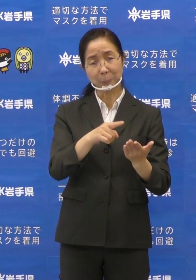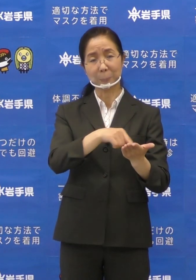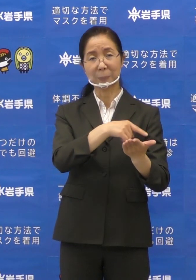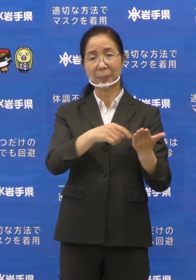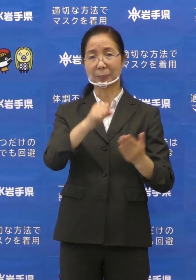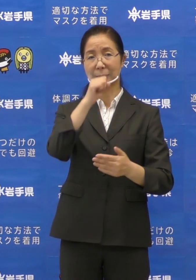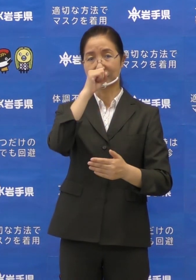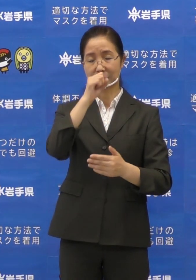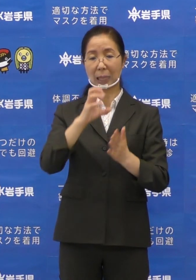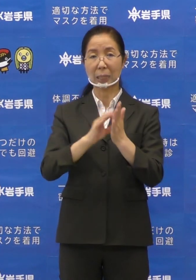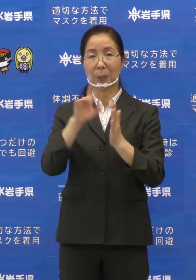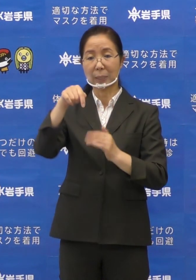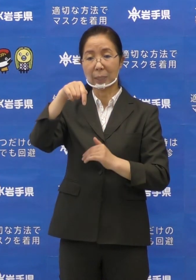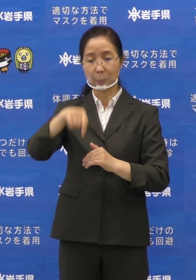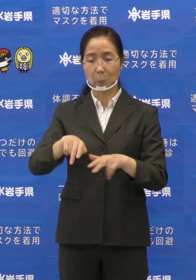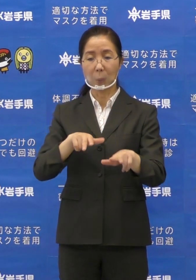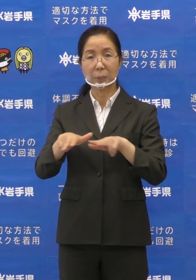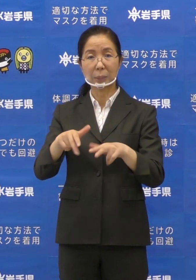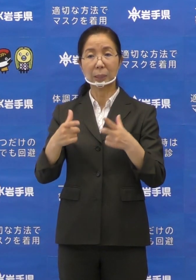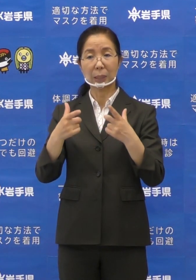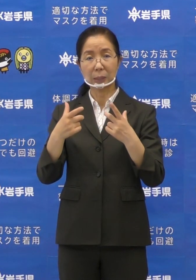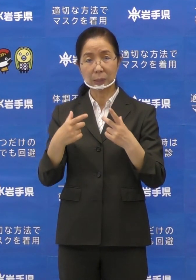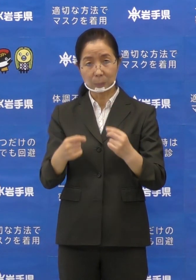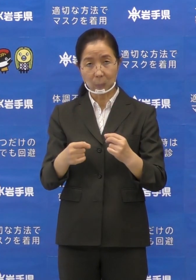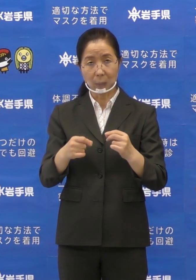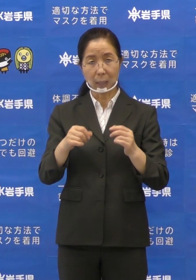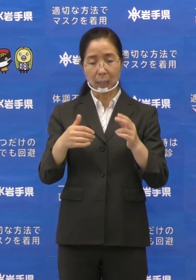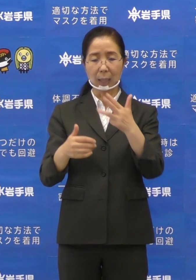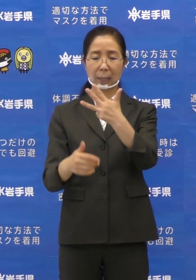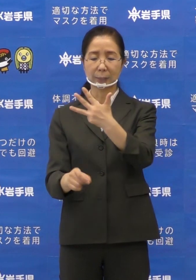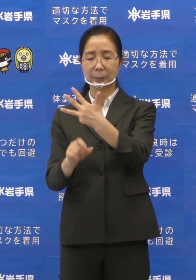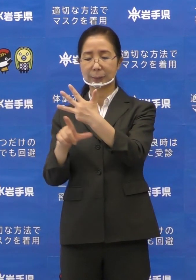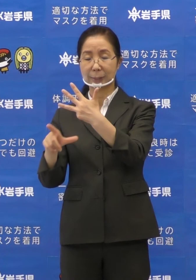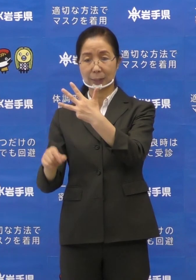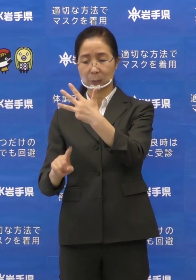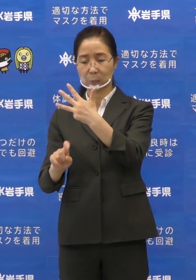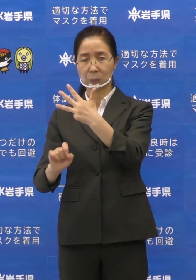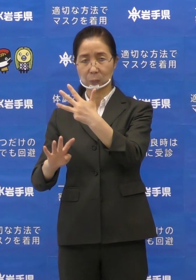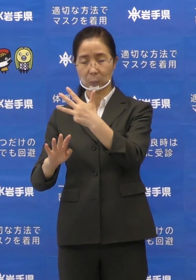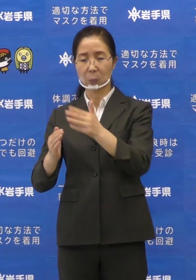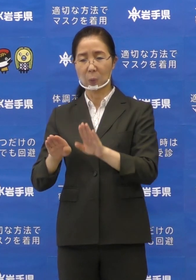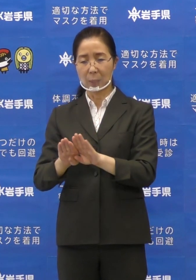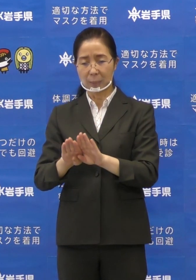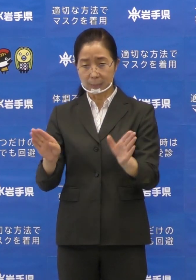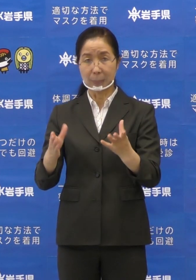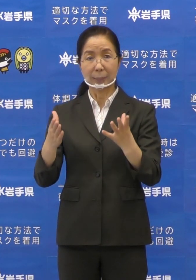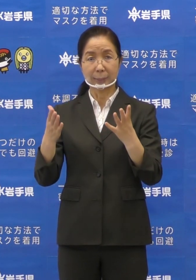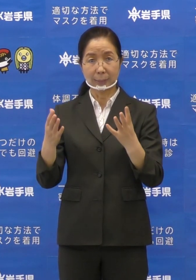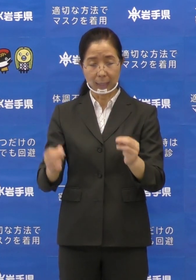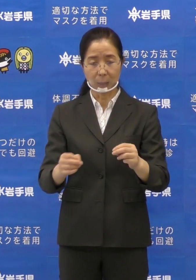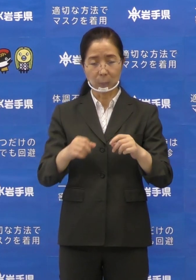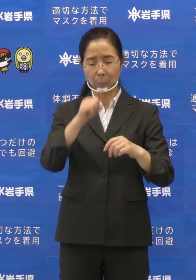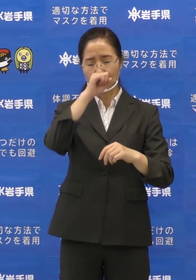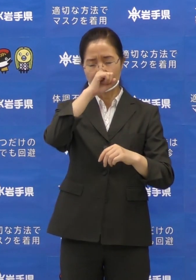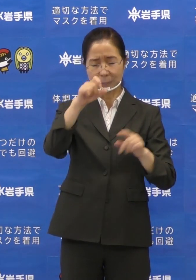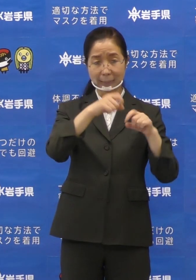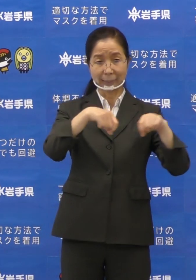ッピーエンドに岩手の政治が向かっていくスタートを8月14日に切れたと思っているので、